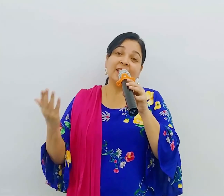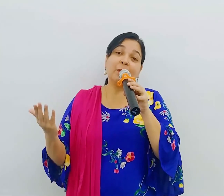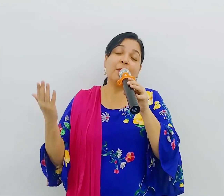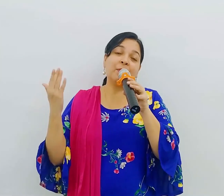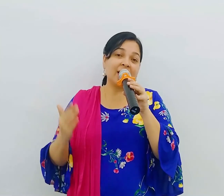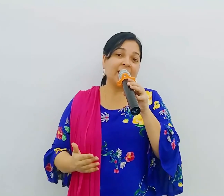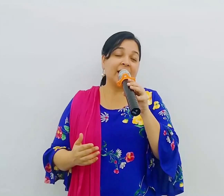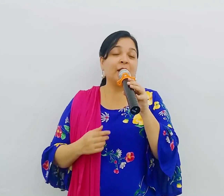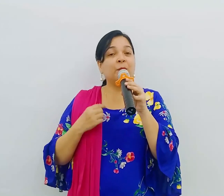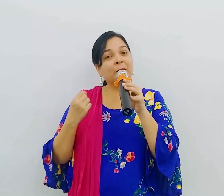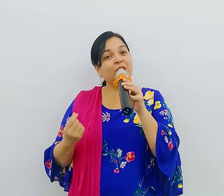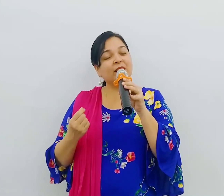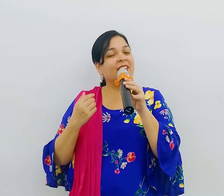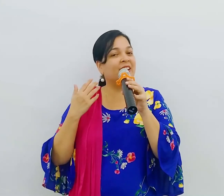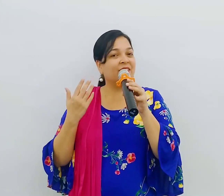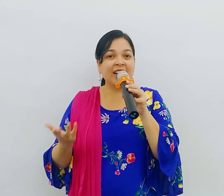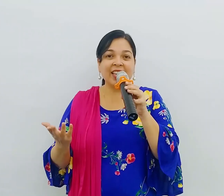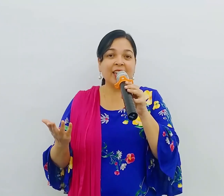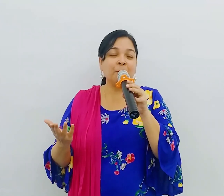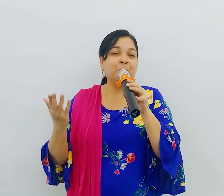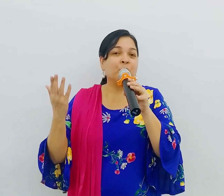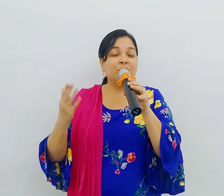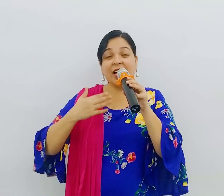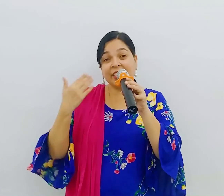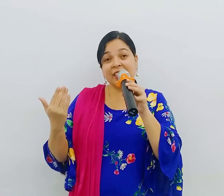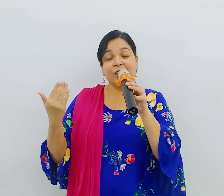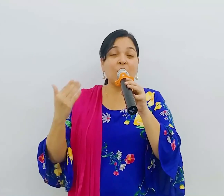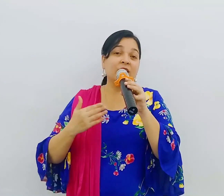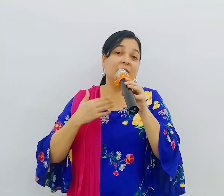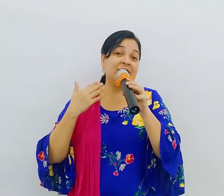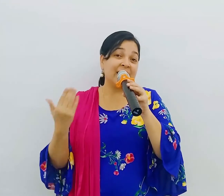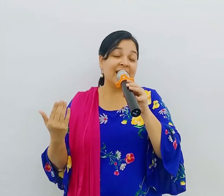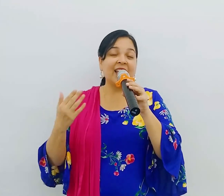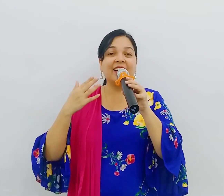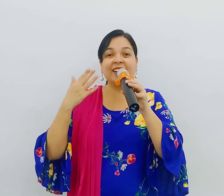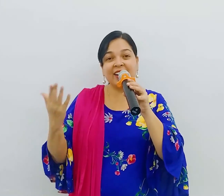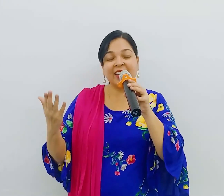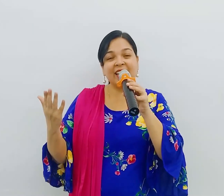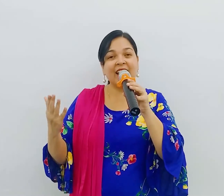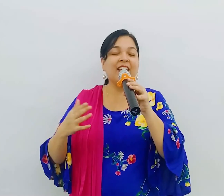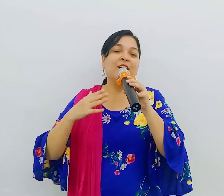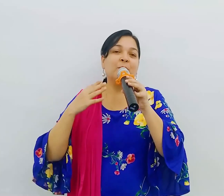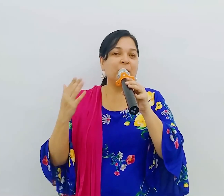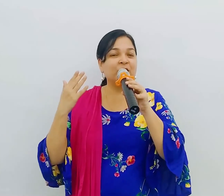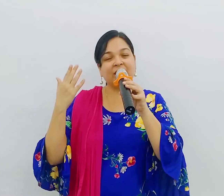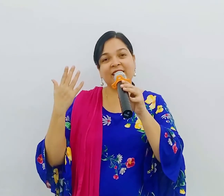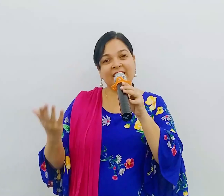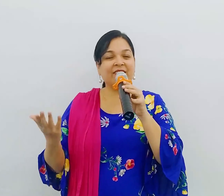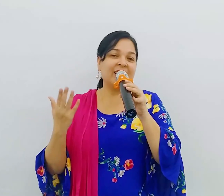চলো আমরা শেষের আমরা প্রার্থনা করব, ঈশ্বরকে ধন্যবাদ দেব সেই সমস্ত জিনিসের জন্য যেটা আজকে আমরা শিখেছি, গ্রহণ